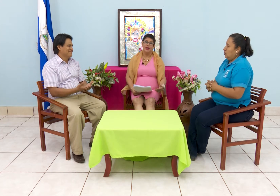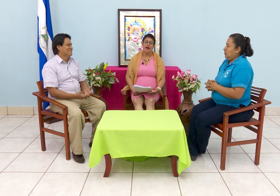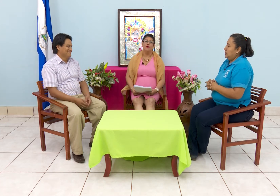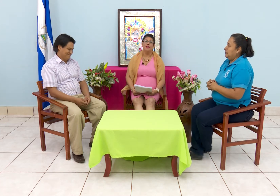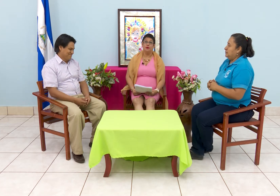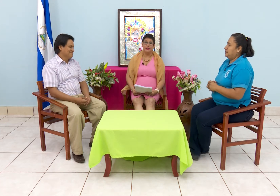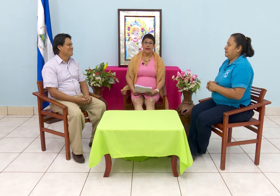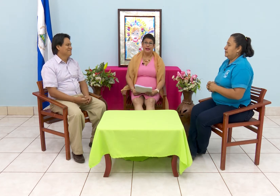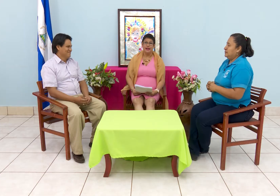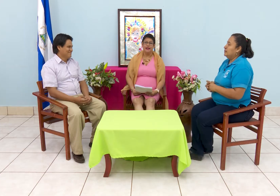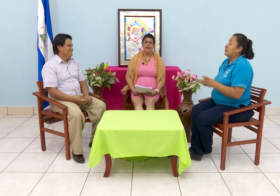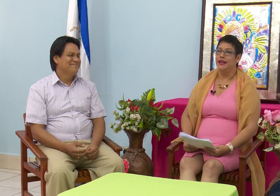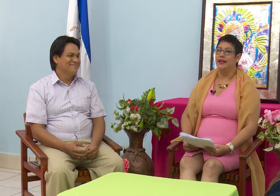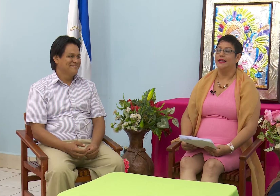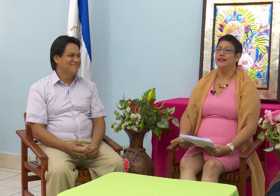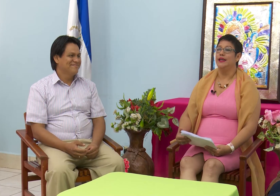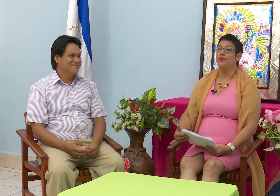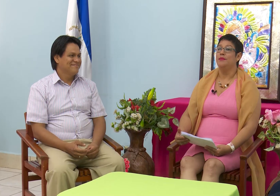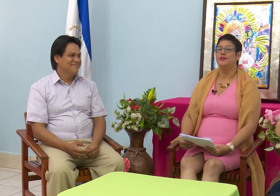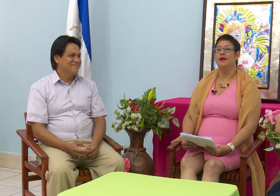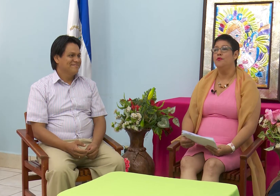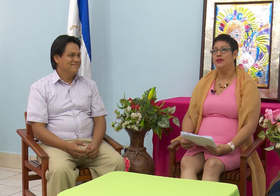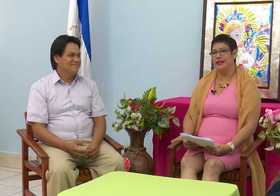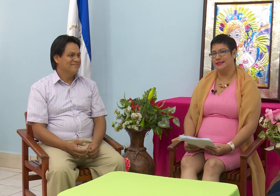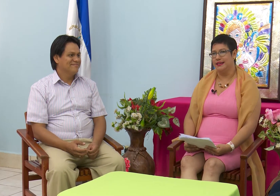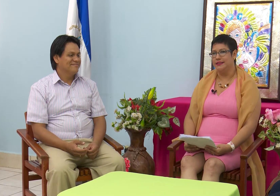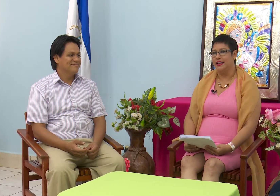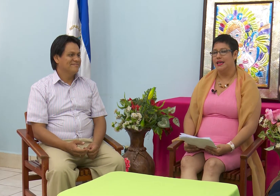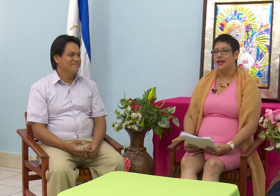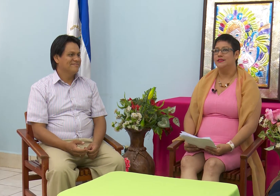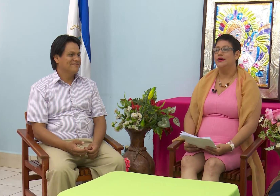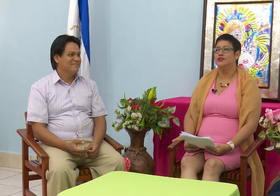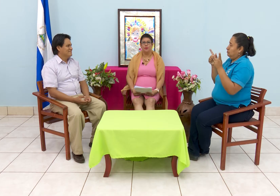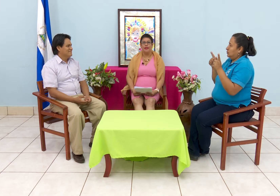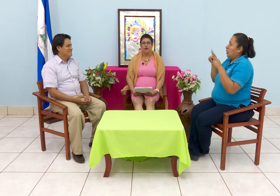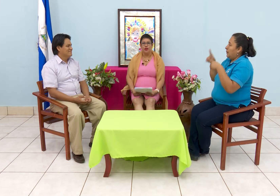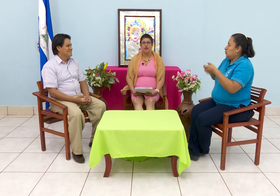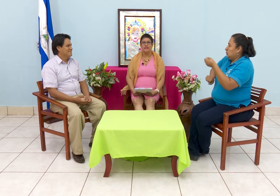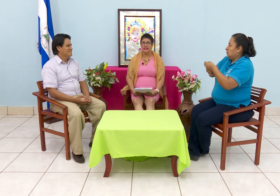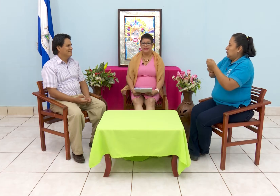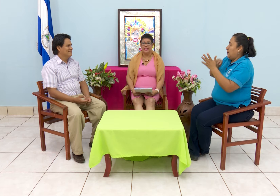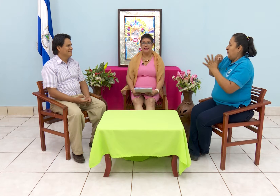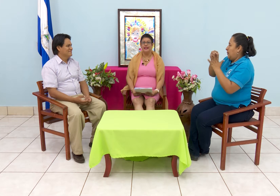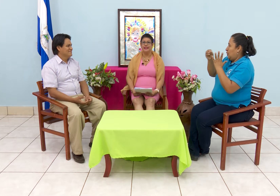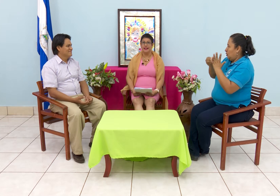a un reportaje de una persona muy interesante. Es un asesor pedagógico de Chinandega, de la